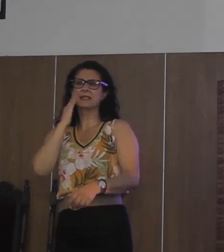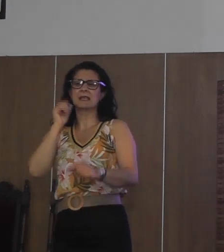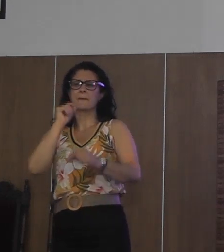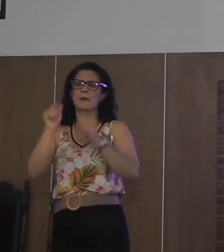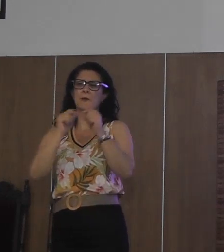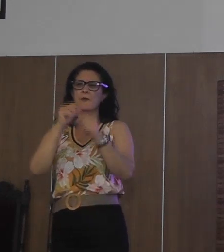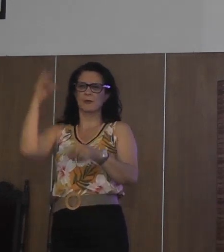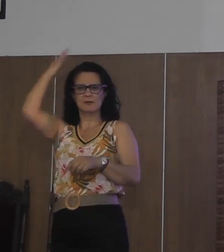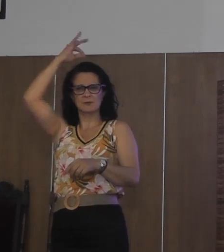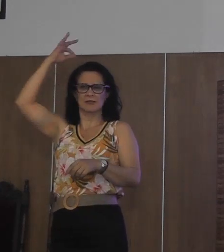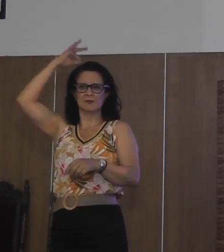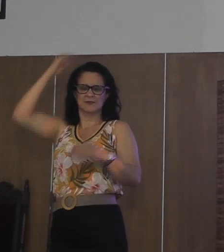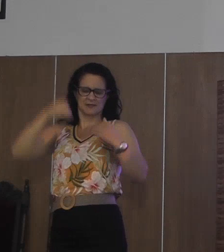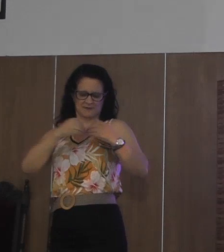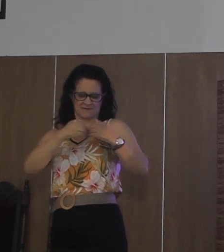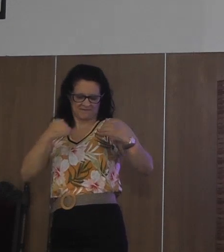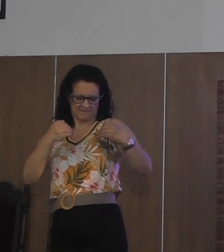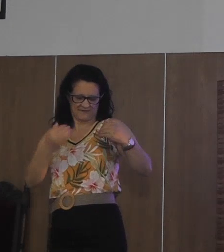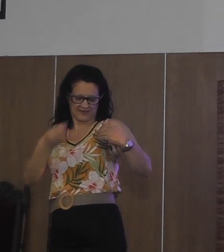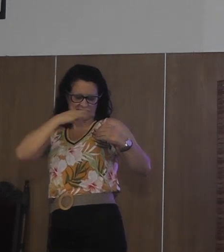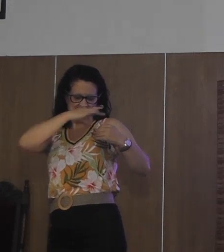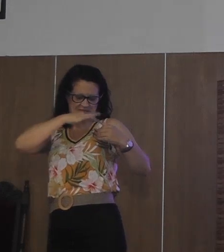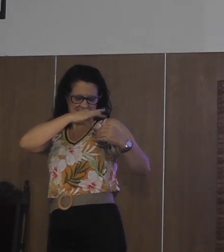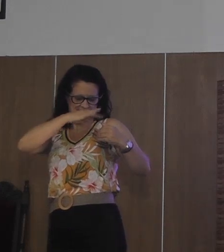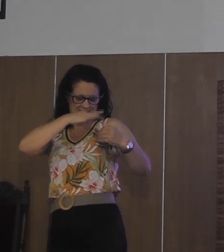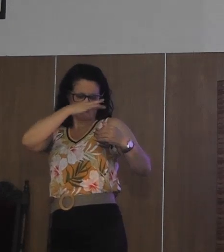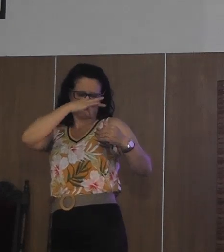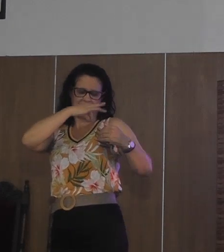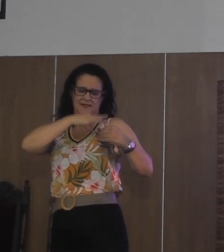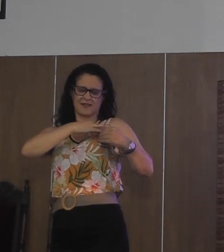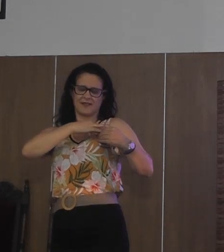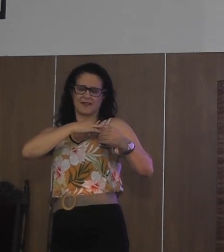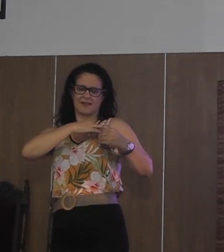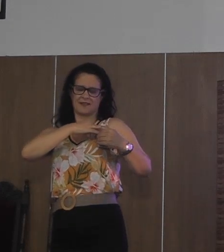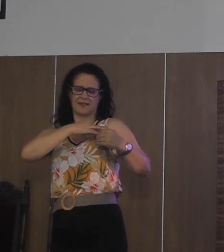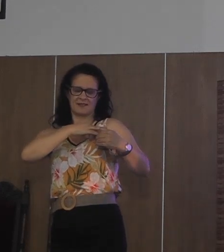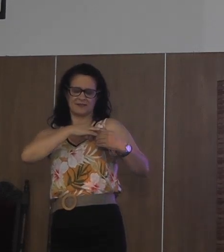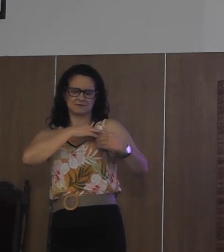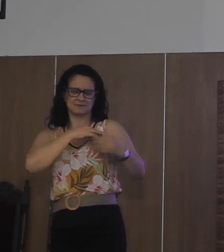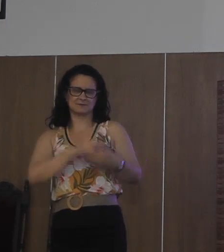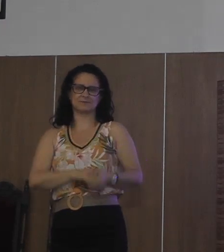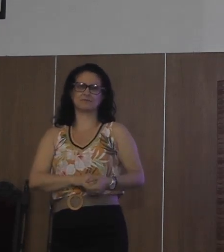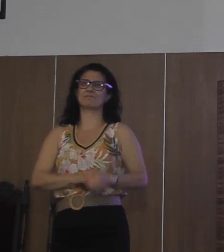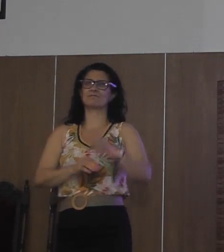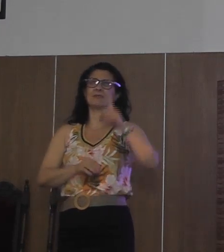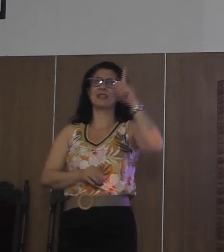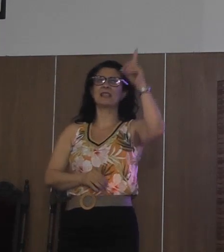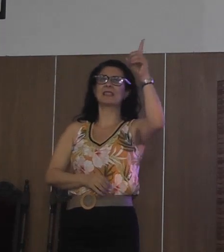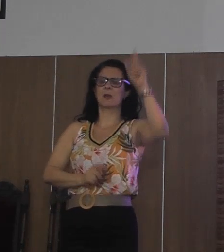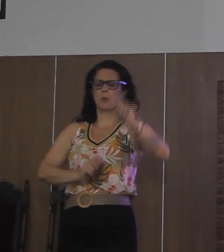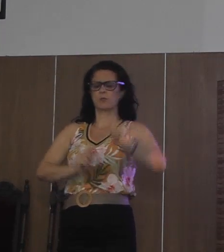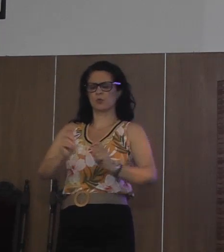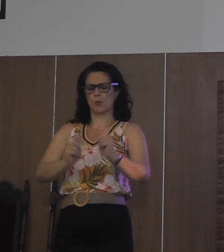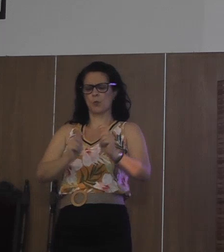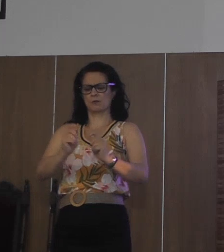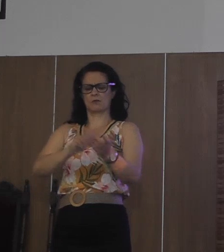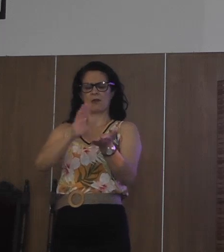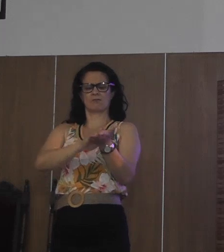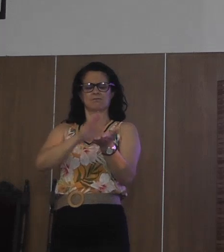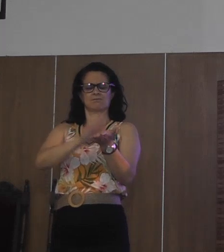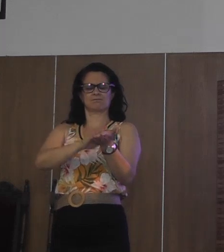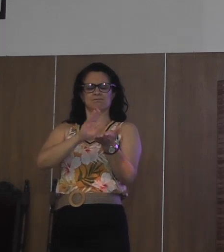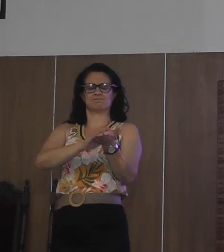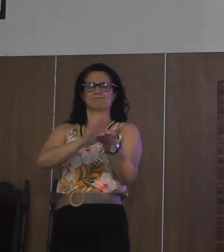alegria! O maior ser de todo esse universo, o Deus que controla tudo na palma de suas